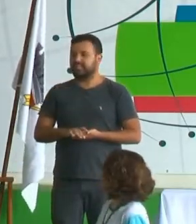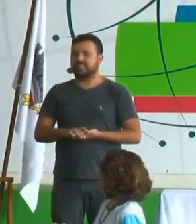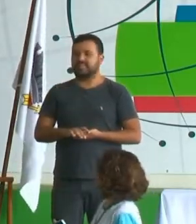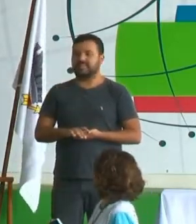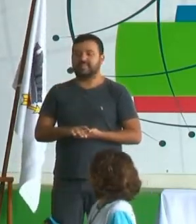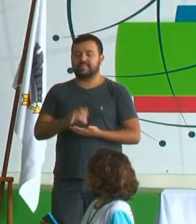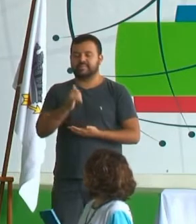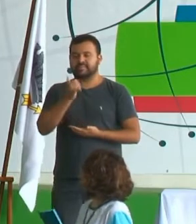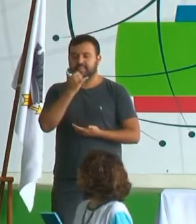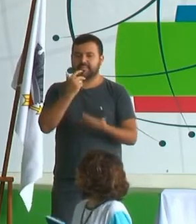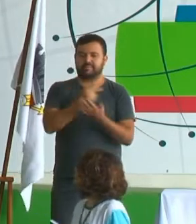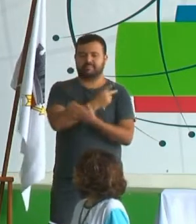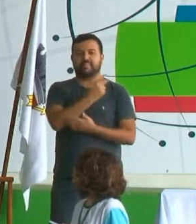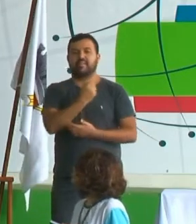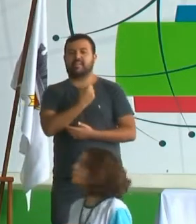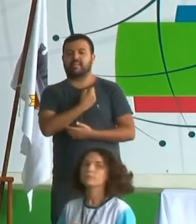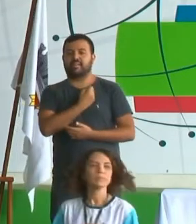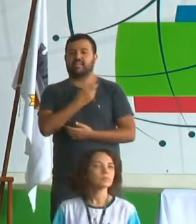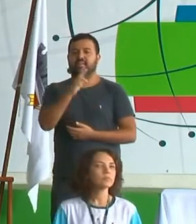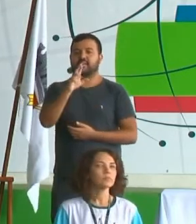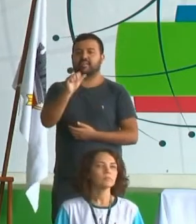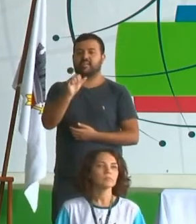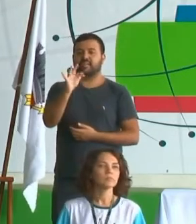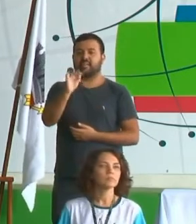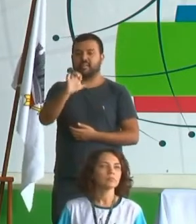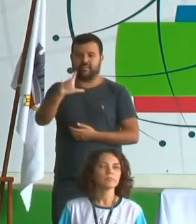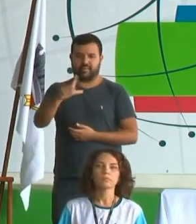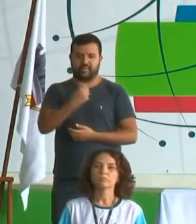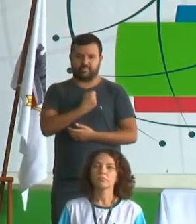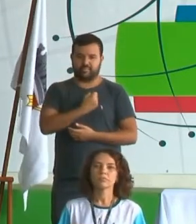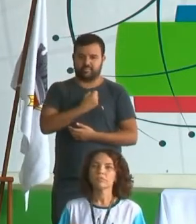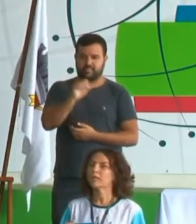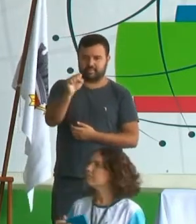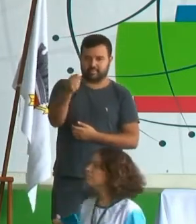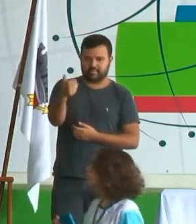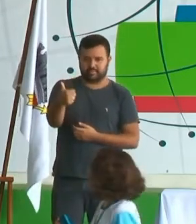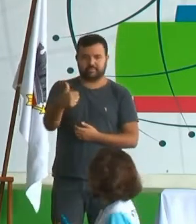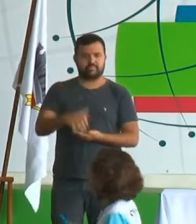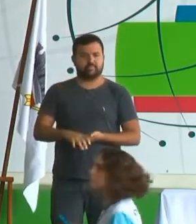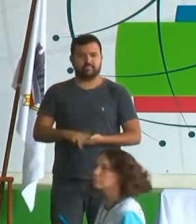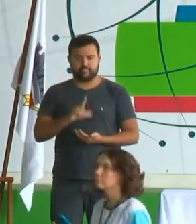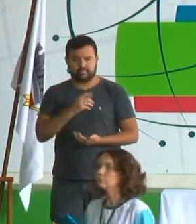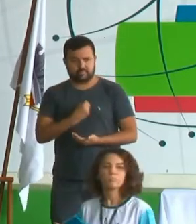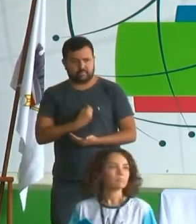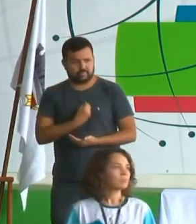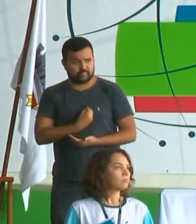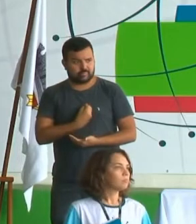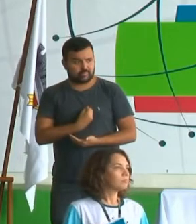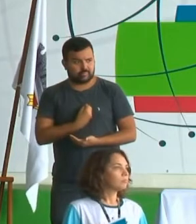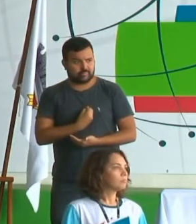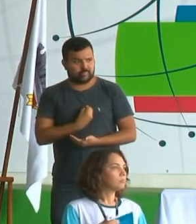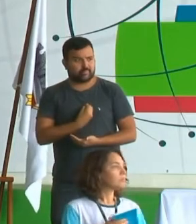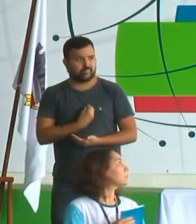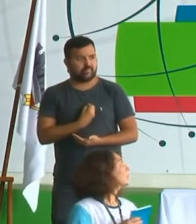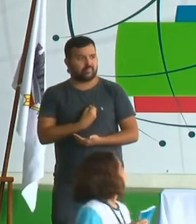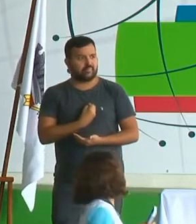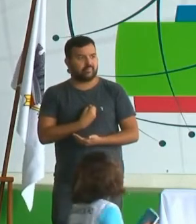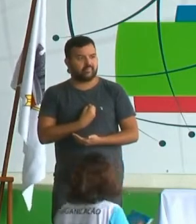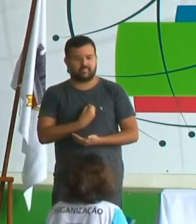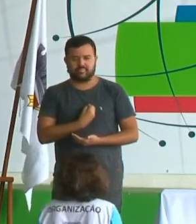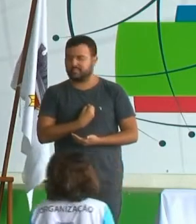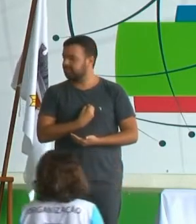Sim. Agora sim. Rafael Silva Pinto, número 81. Rafael, sai.